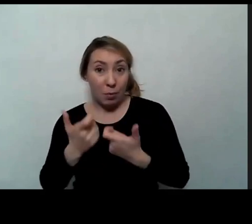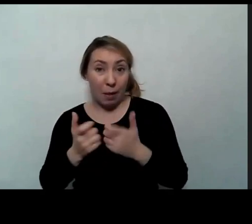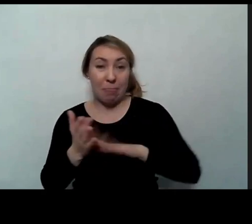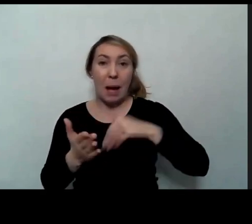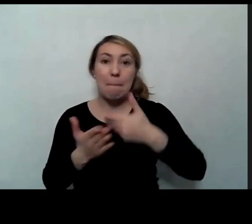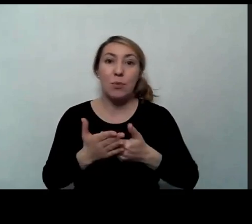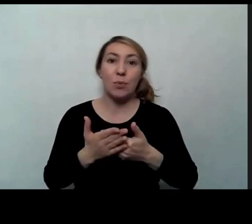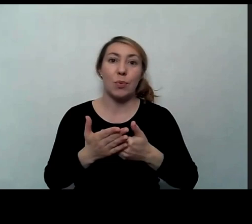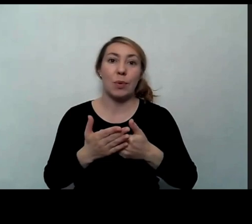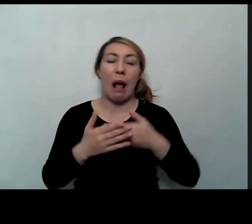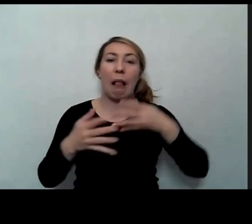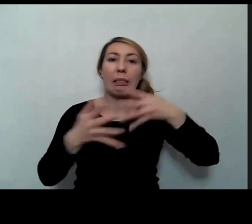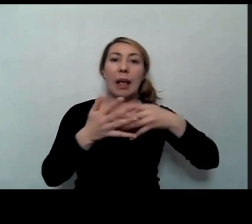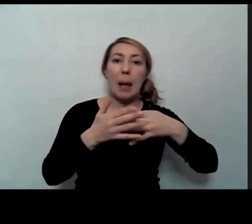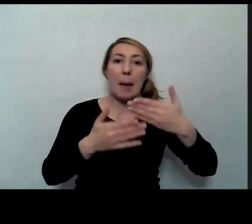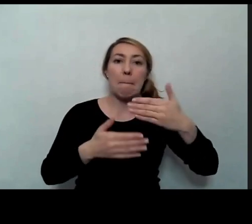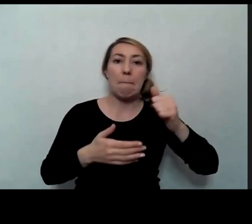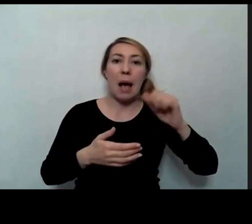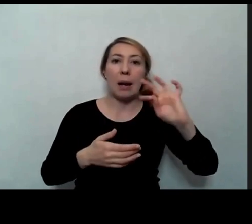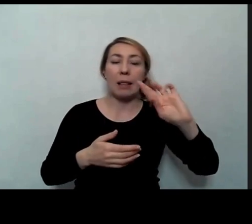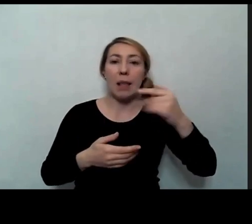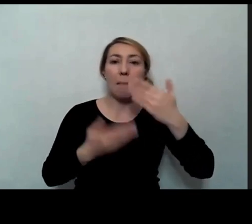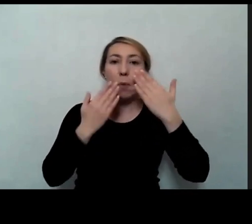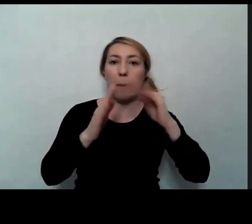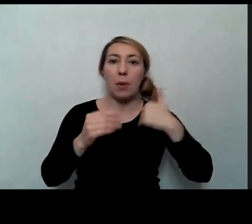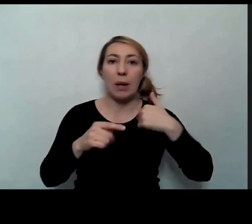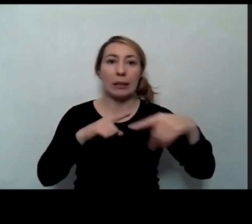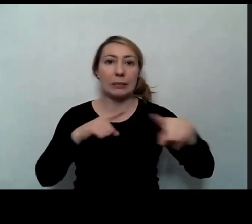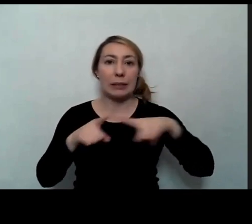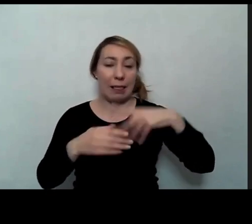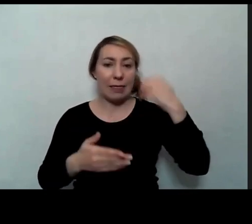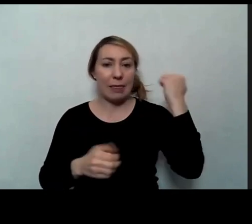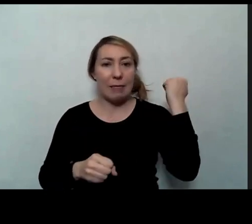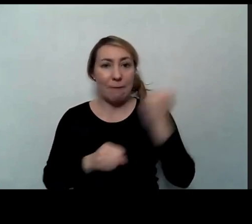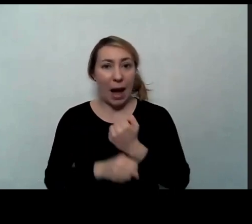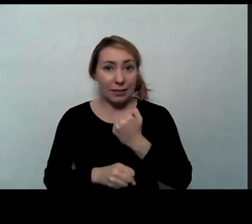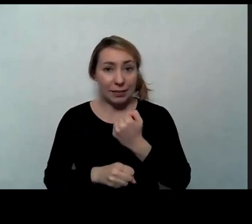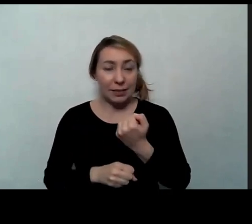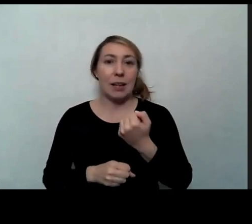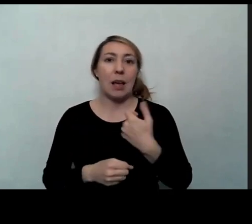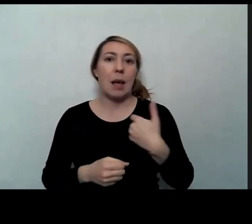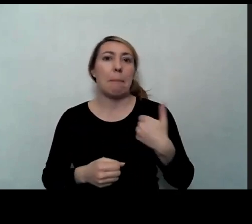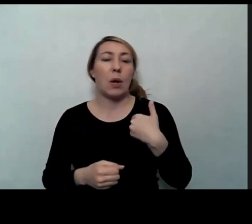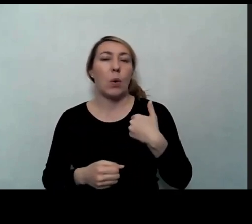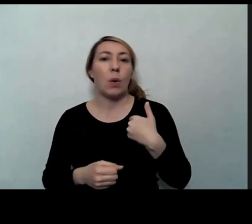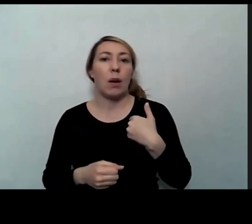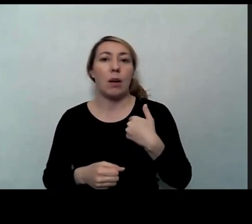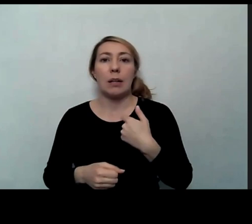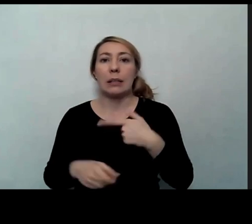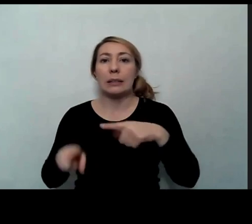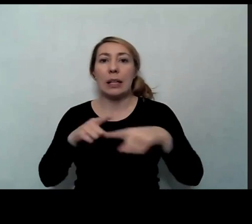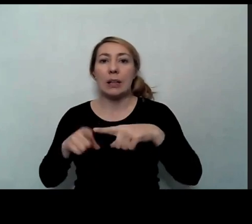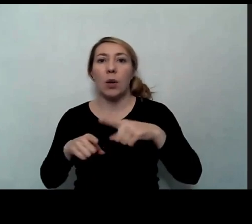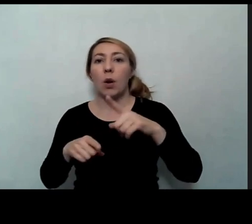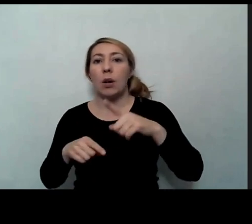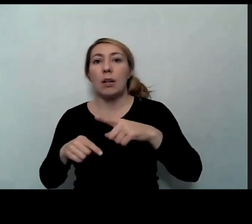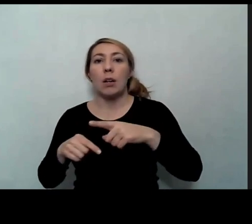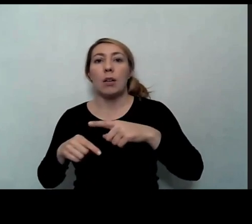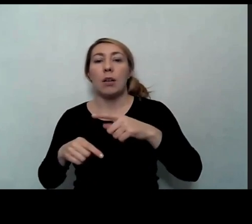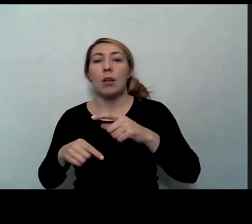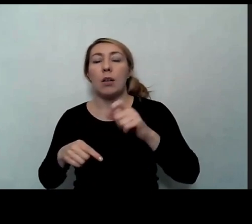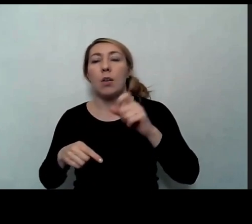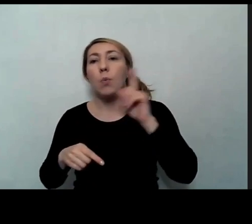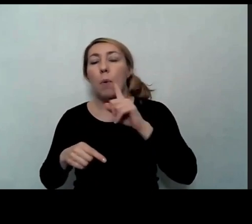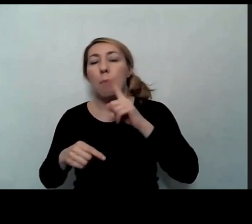tam w teście, który Marta pokazywała, był taki znak twardy i był znak, gdzie chłopiec próbuje rozgnieść